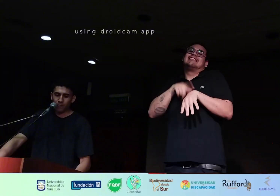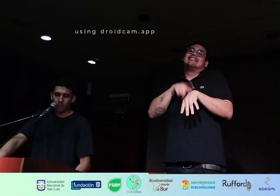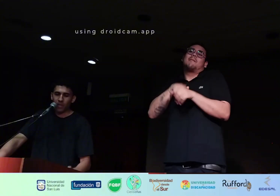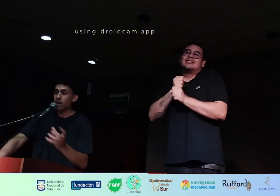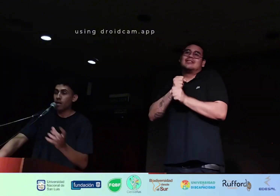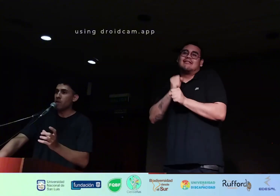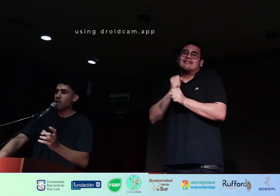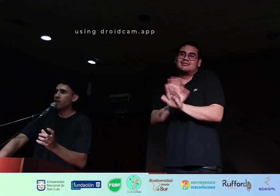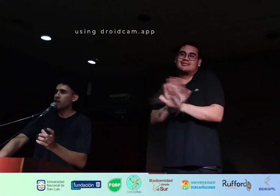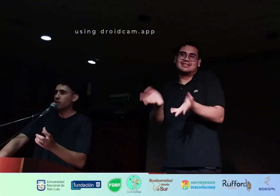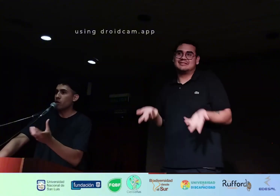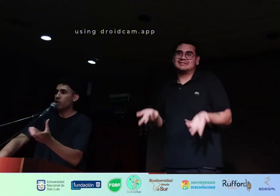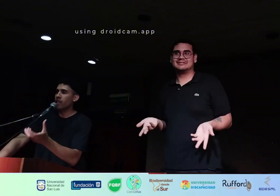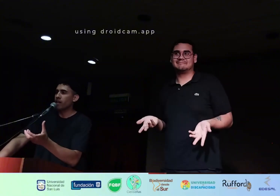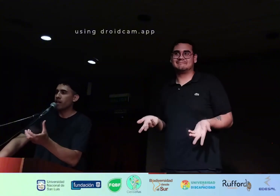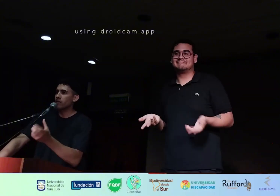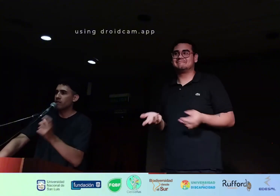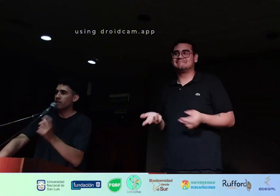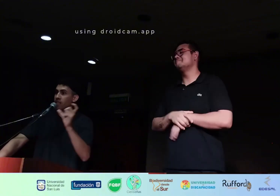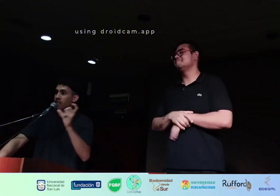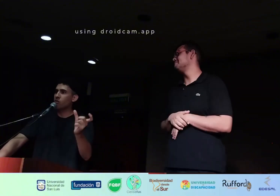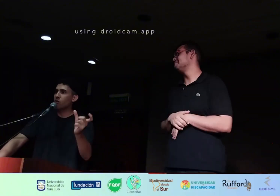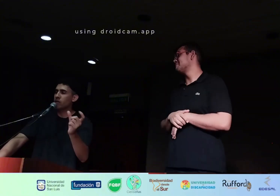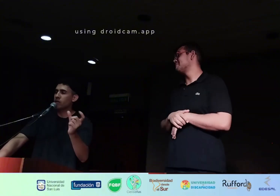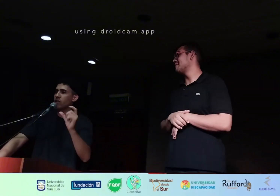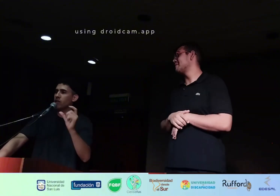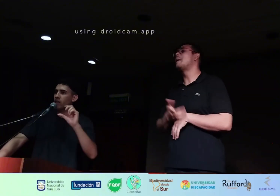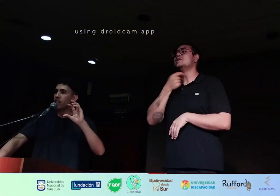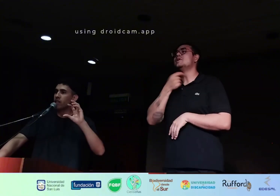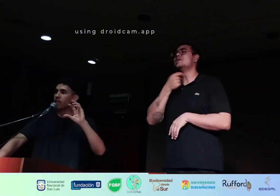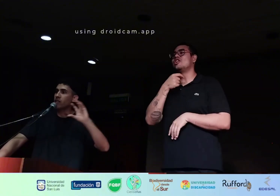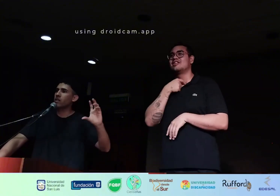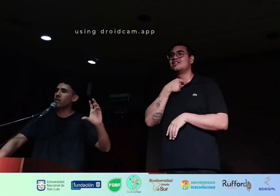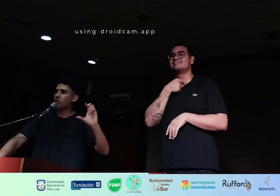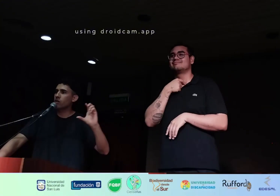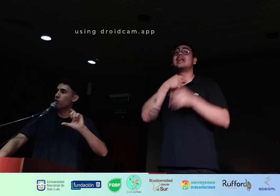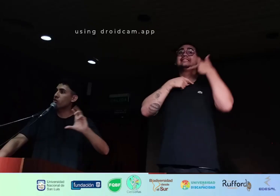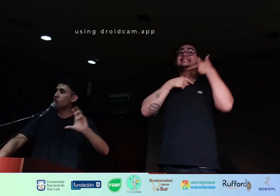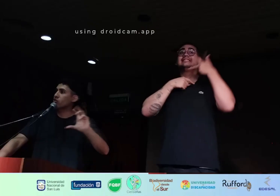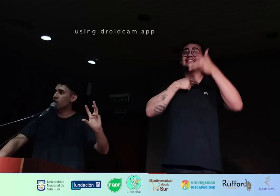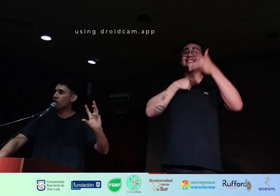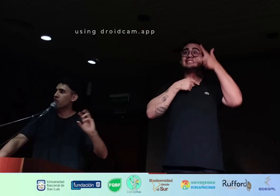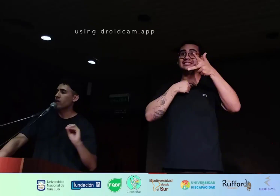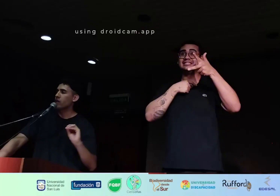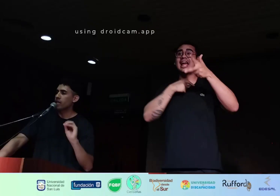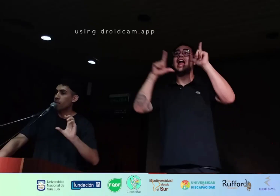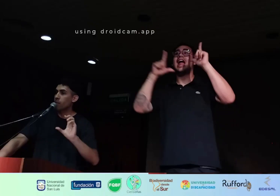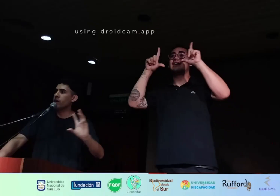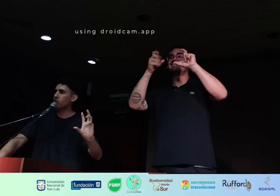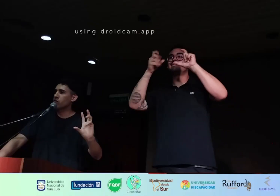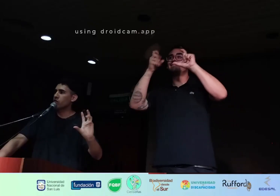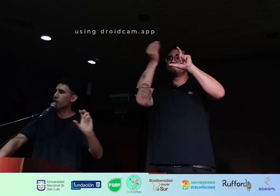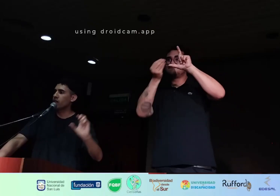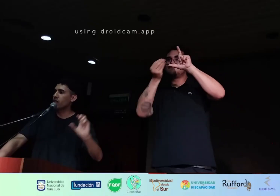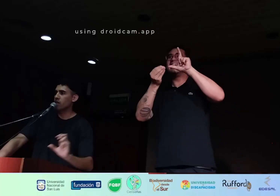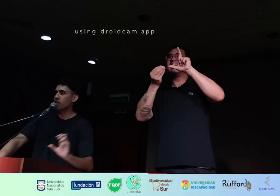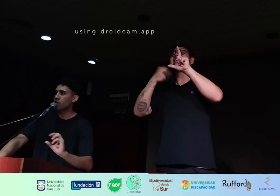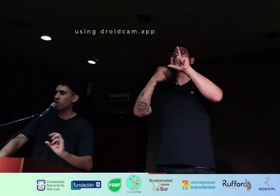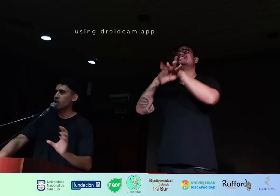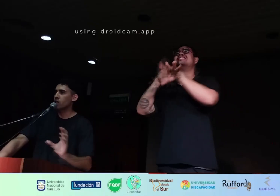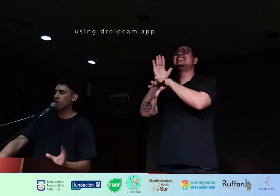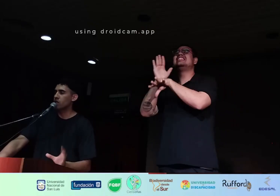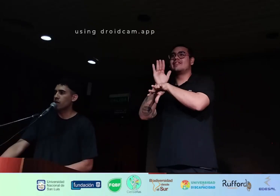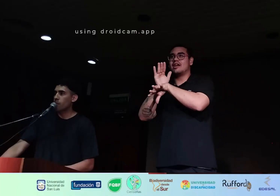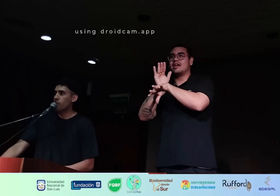Y también, bueno, la idea es que esté justamente ese como glosario y la explicación de cada una de esas